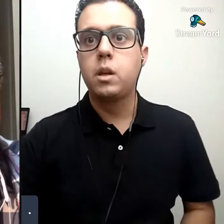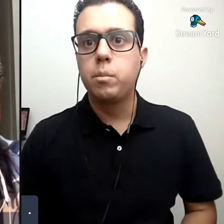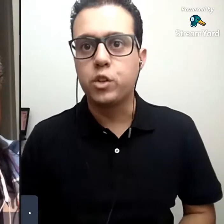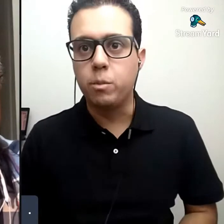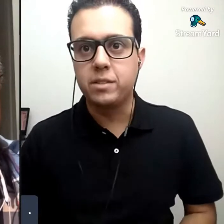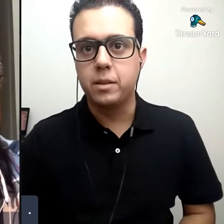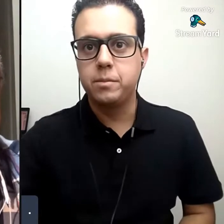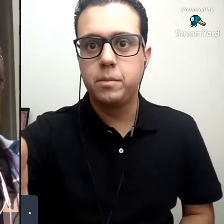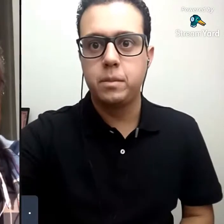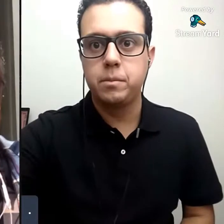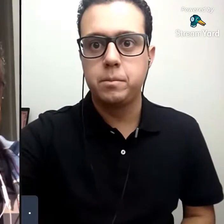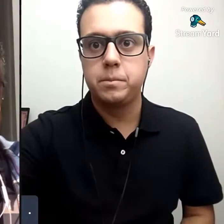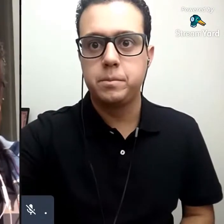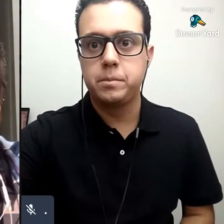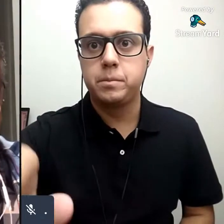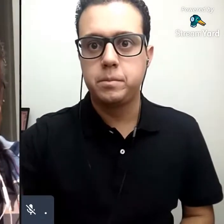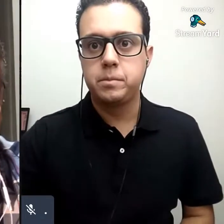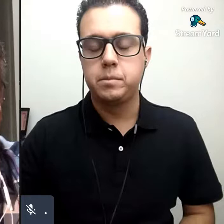Pode começar.